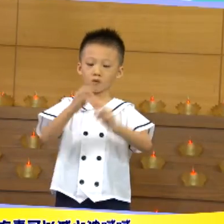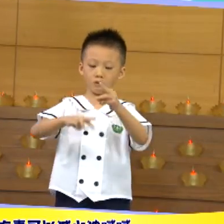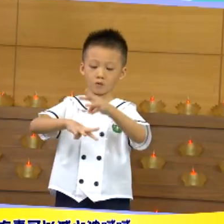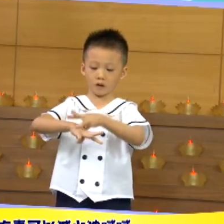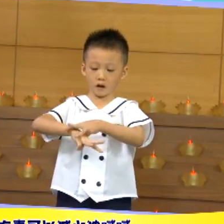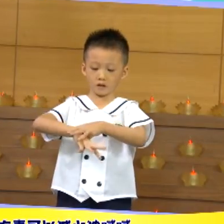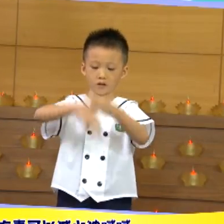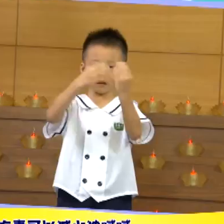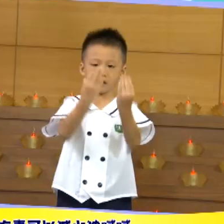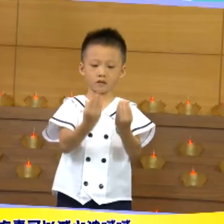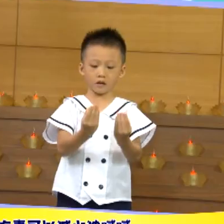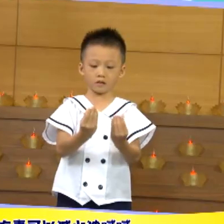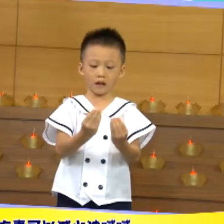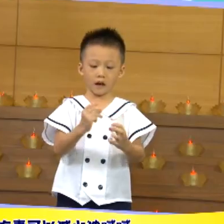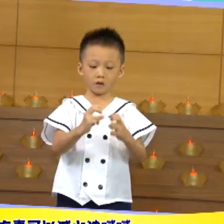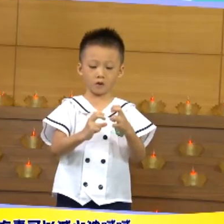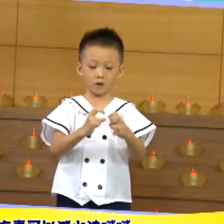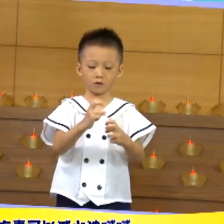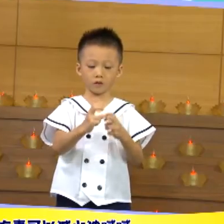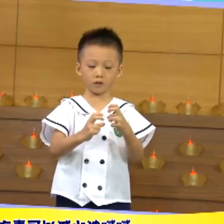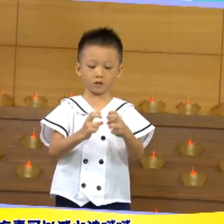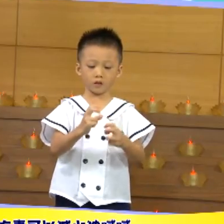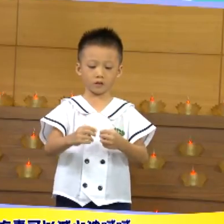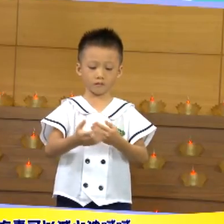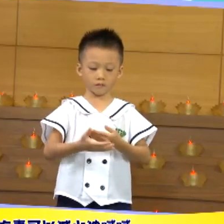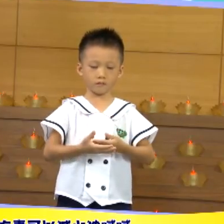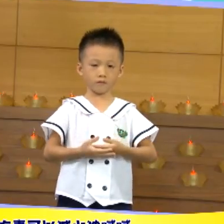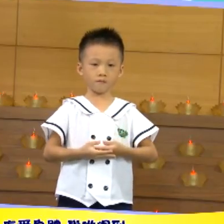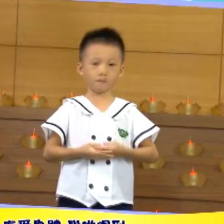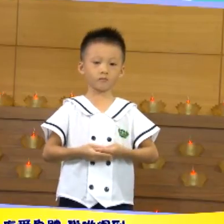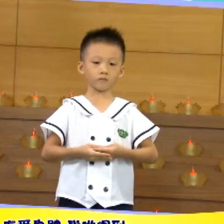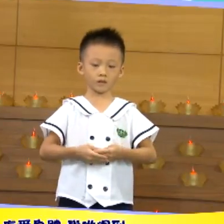吃素可以减少油腻腻，